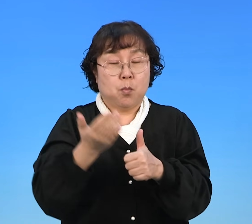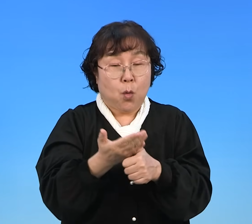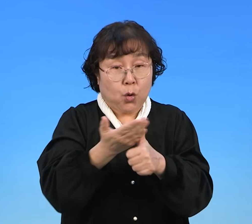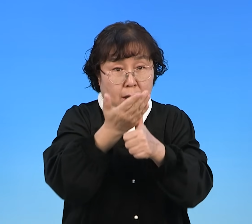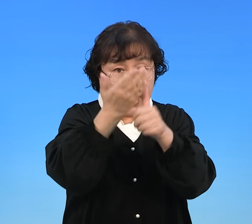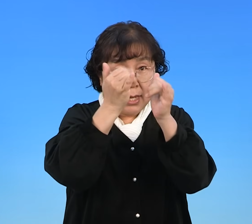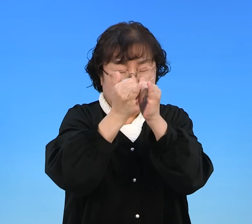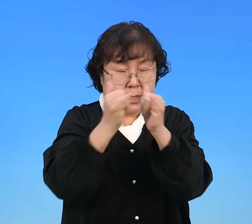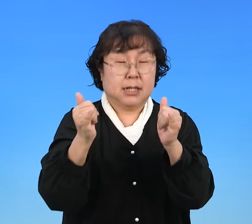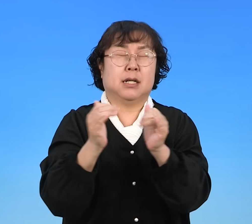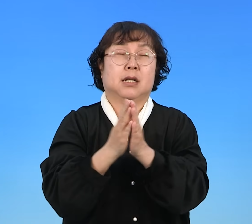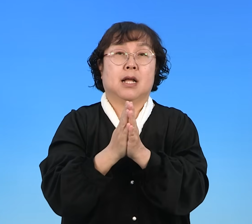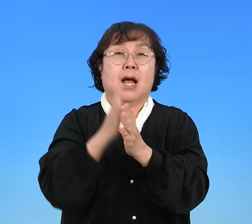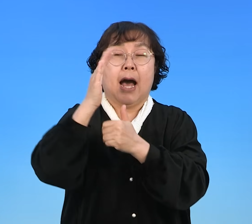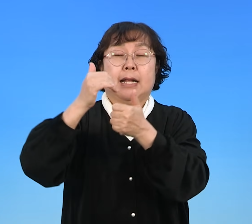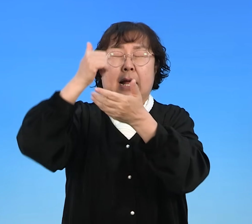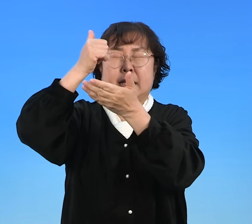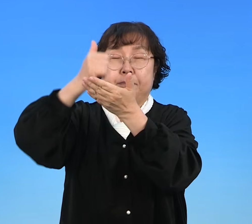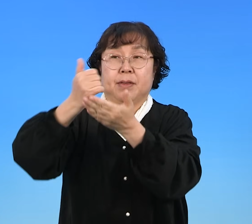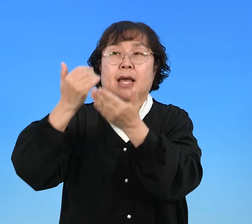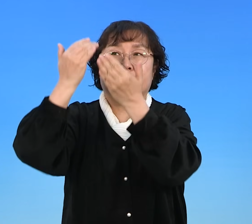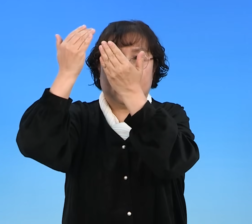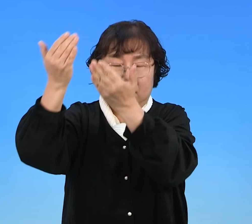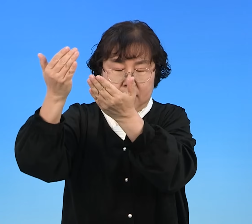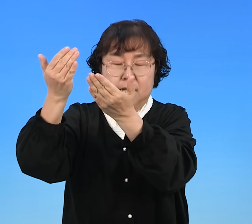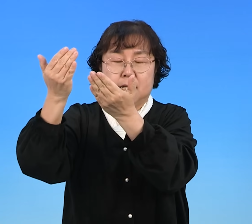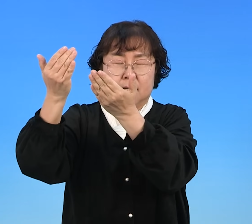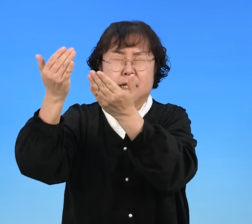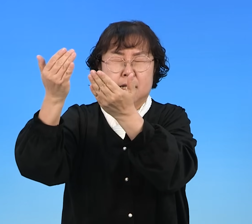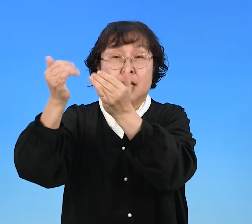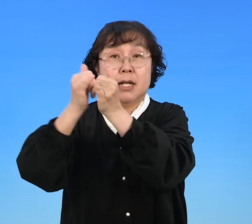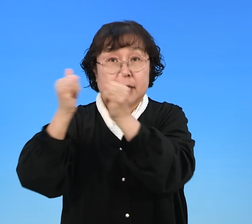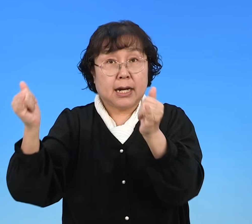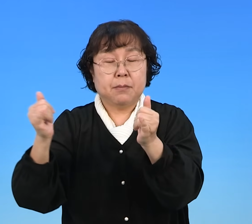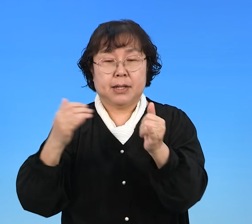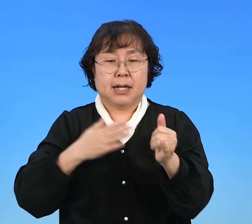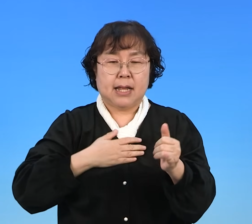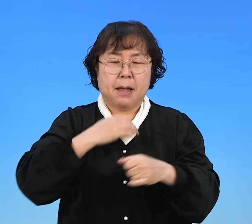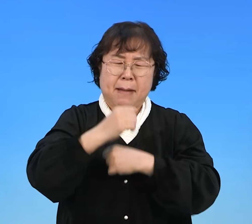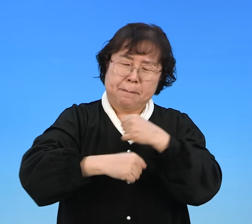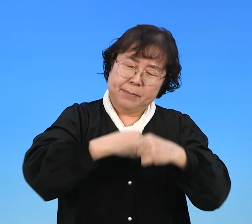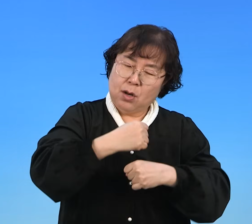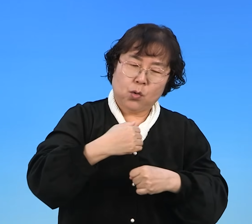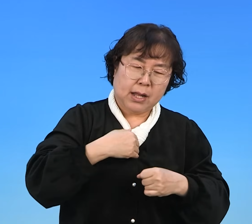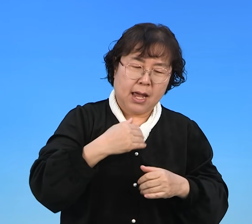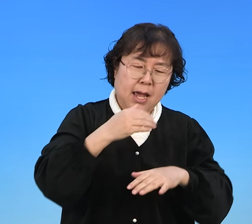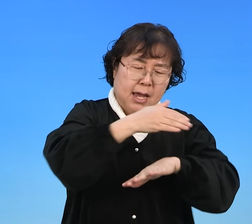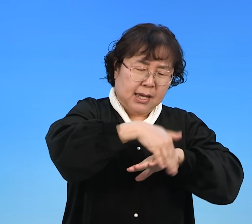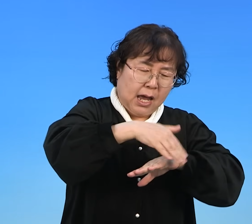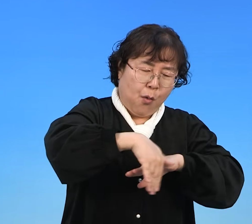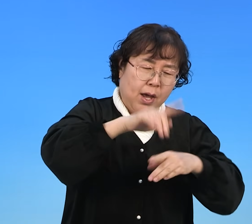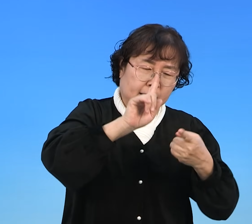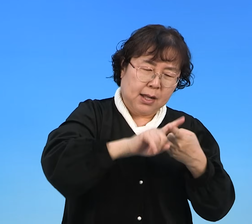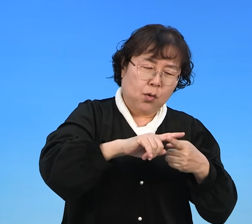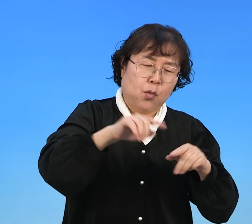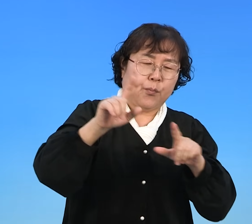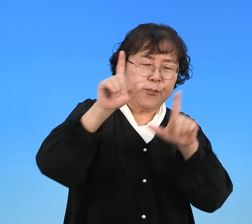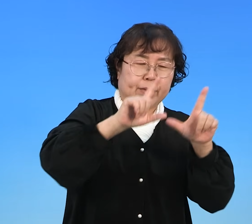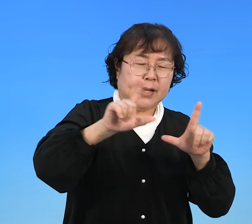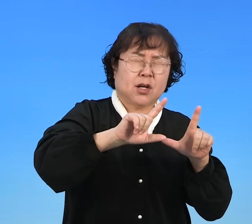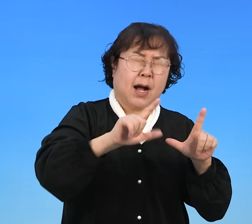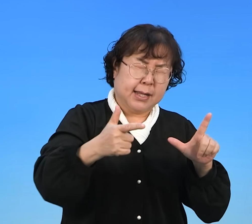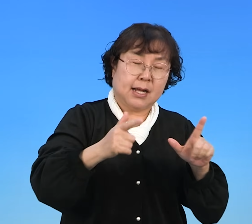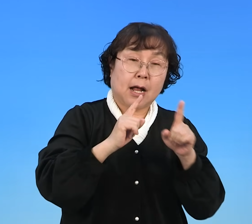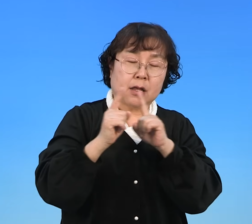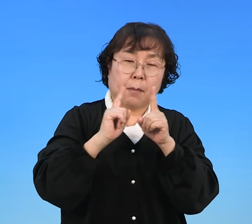하나님께 드려진 존재다. 우린 종이다. 우리의 스케줄대로 사는 거 아니다.